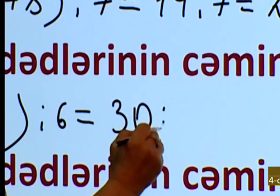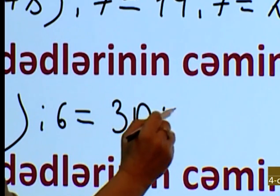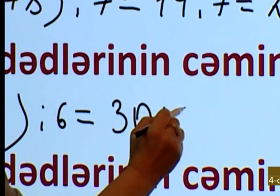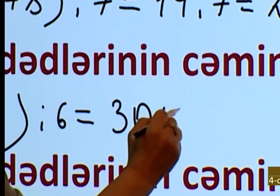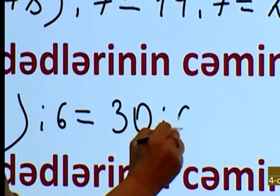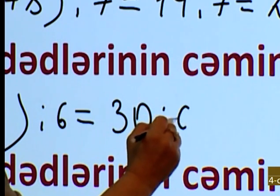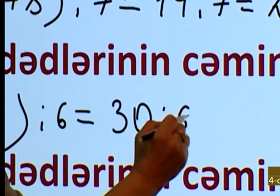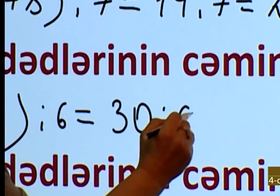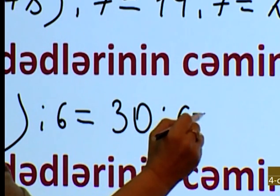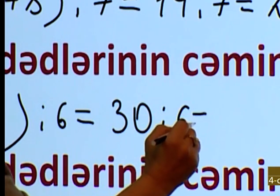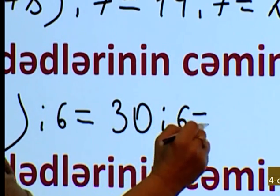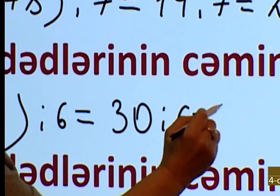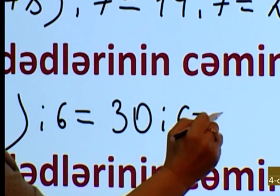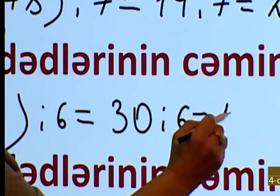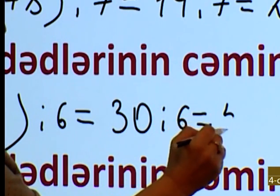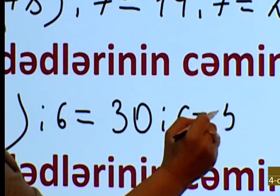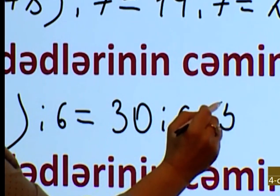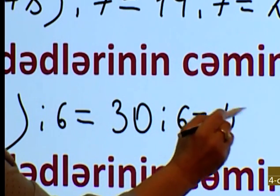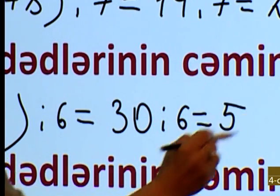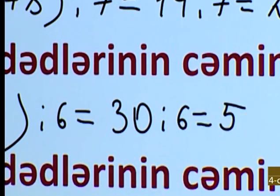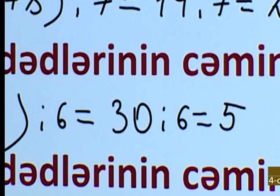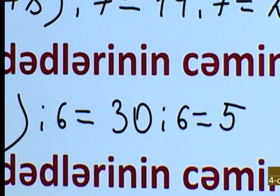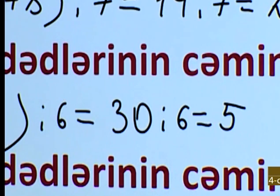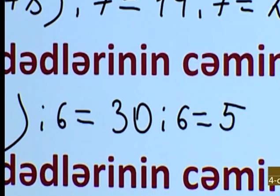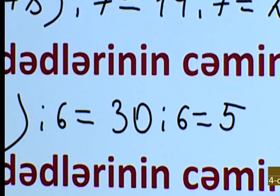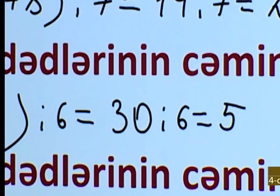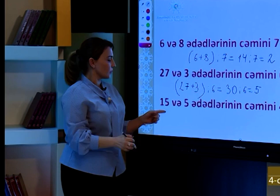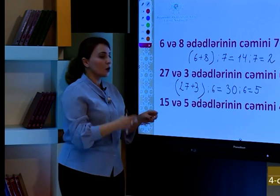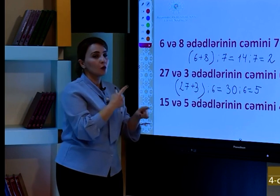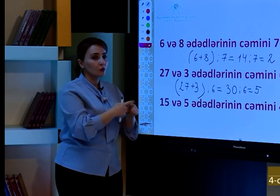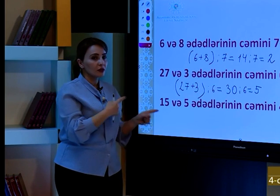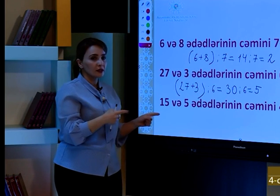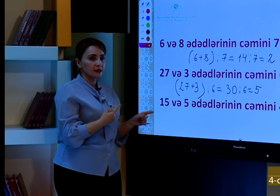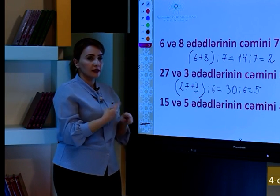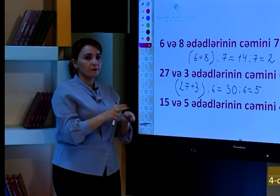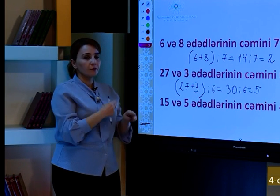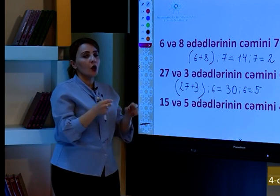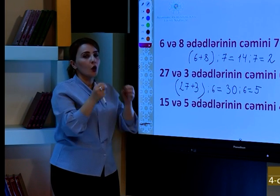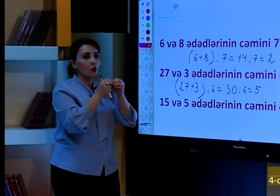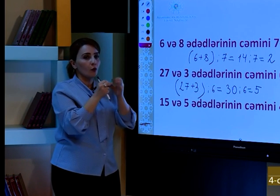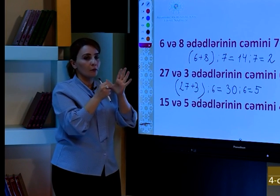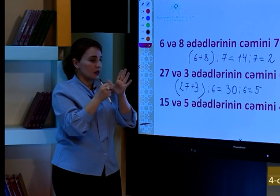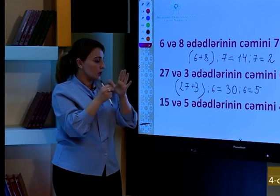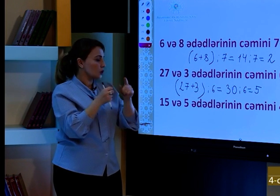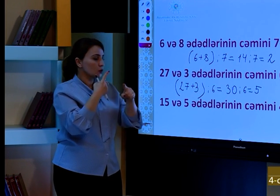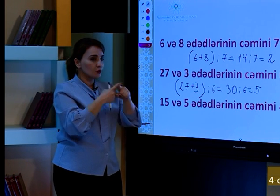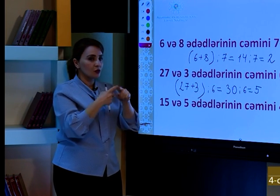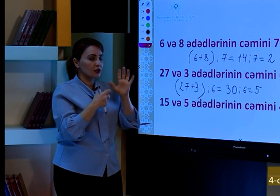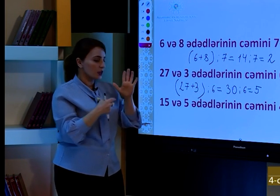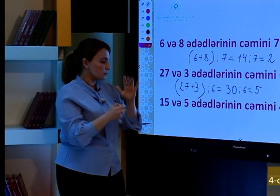böl 6 bərabərdir 5. Burada isə 15 üstəgəl